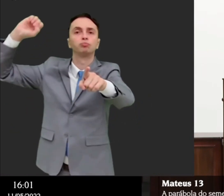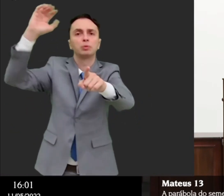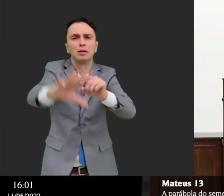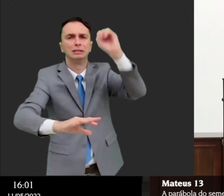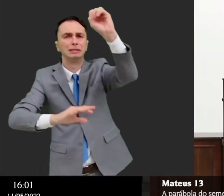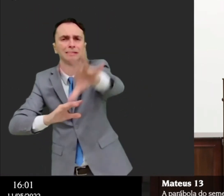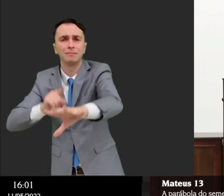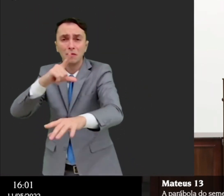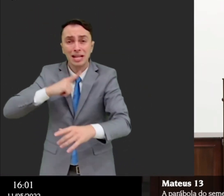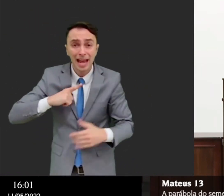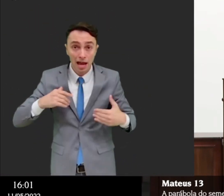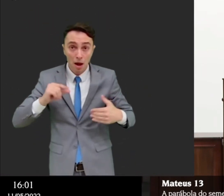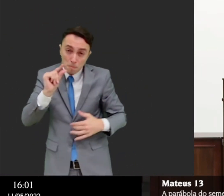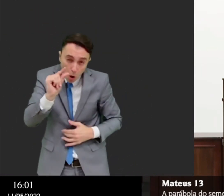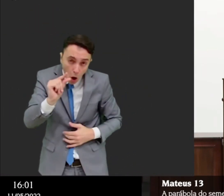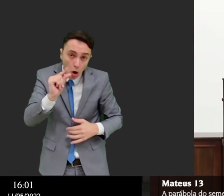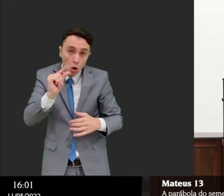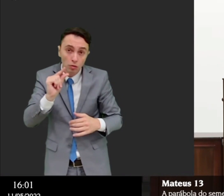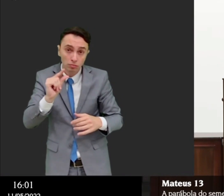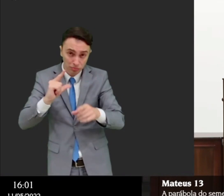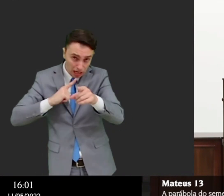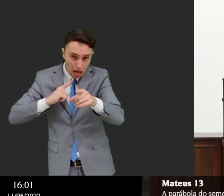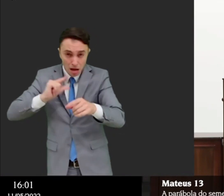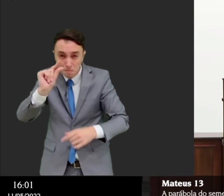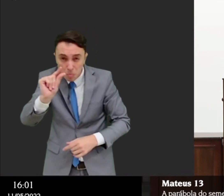Tudo que tem pouco, toma cuidado.